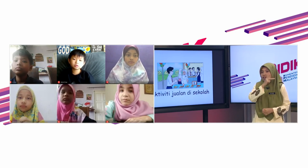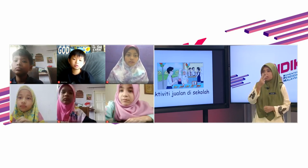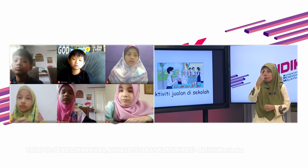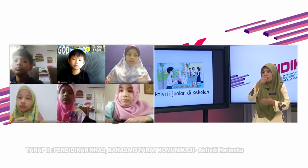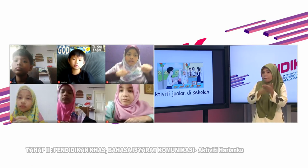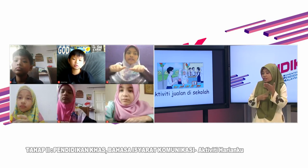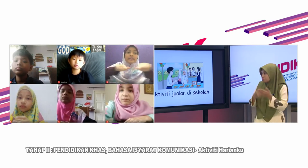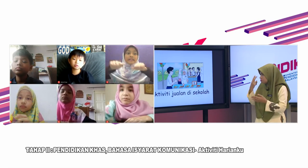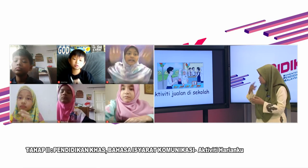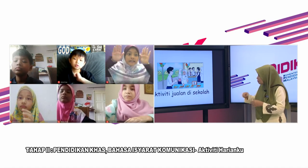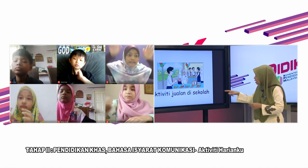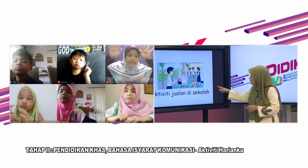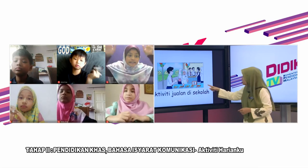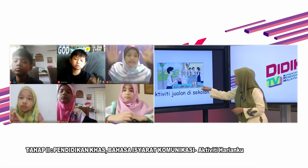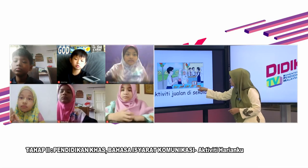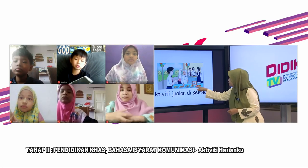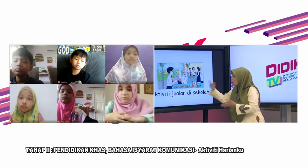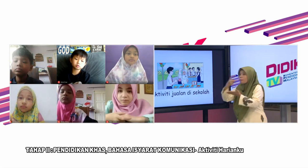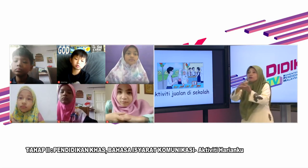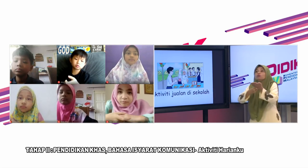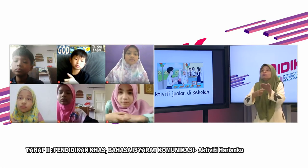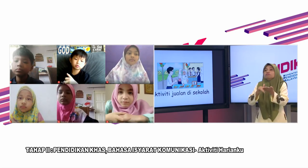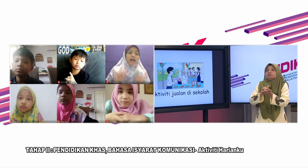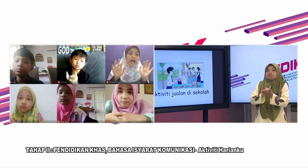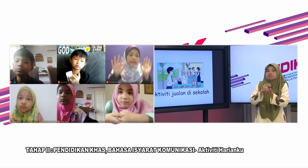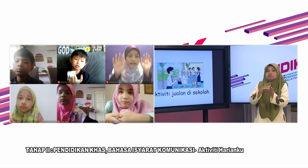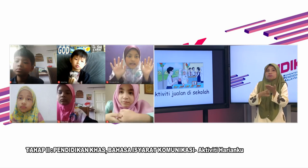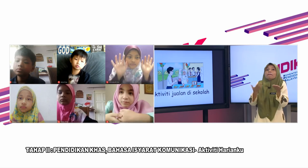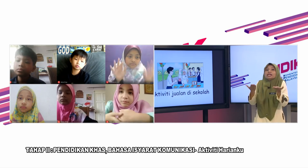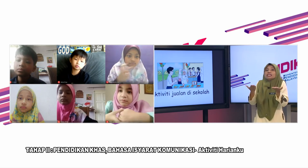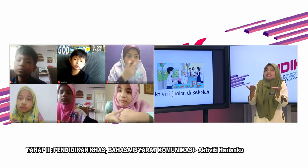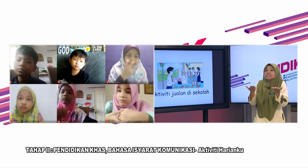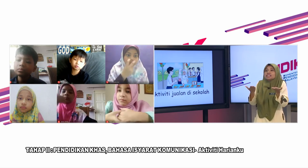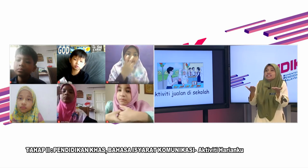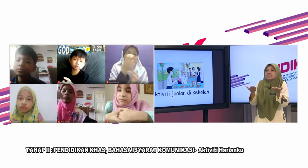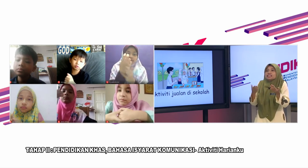Akifah, nampak apa? Gambar. Apa tu? Apa?